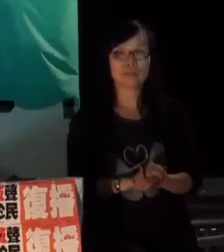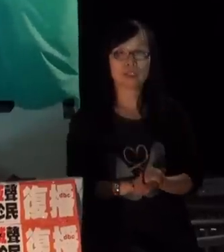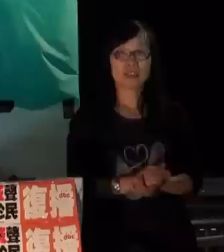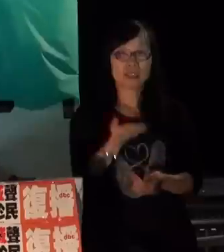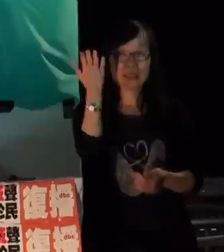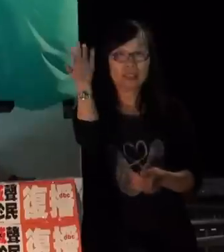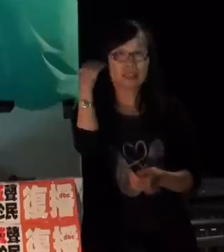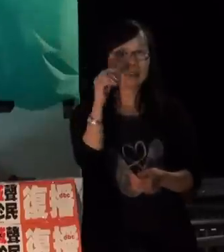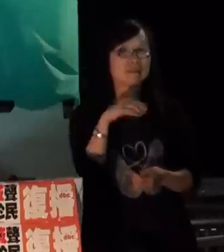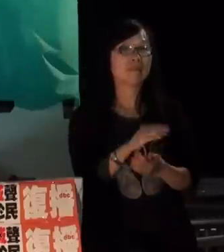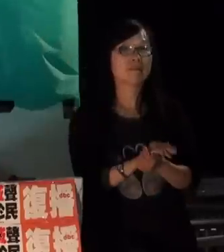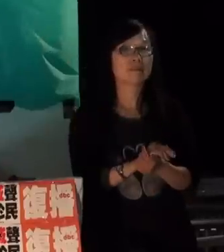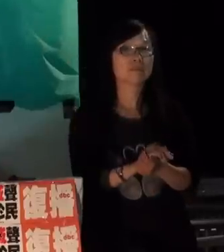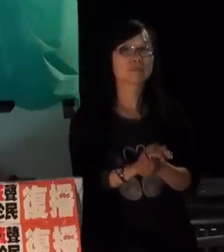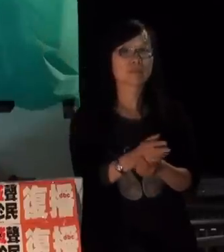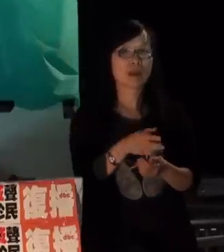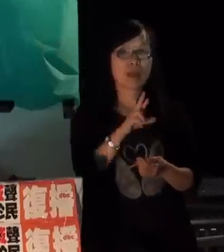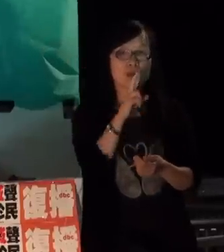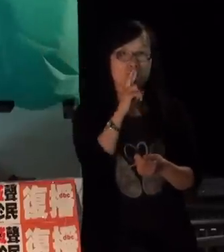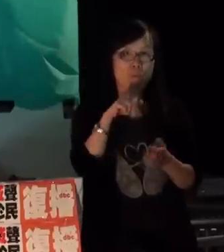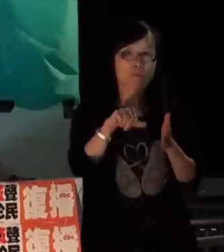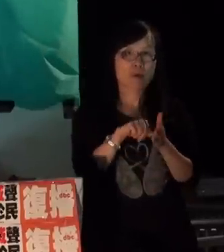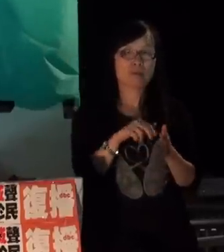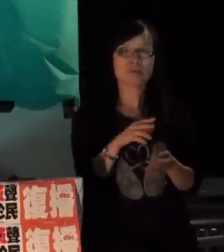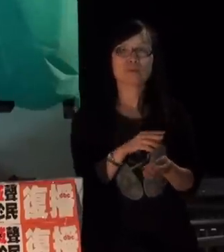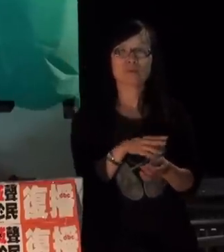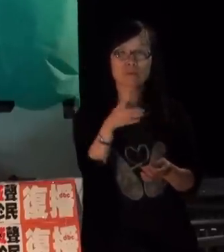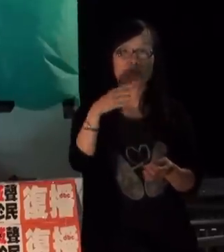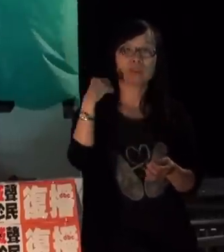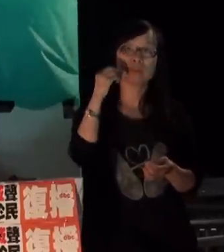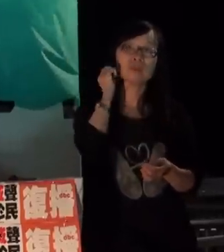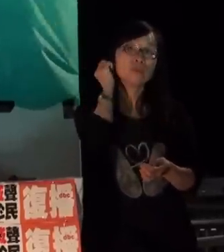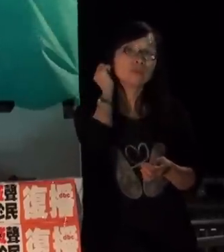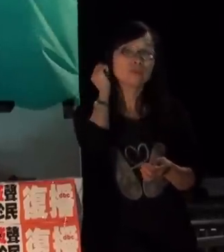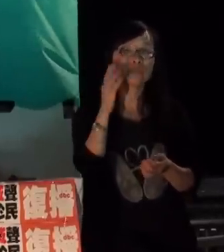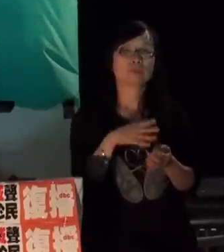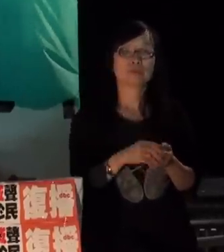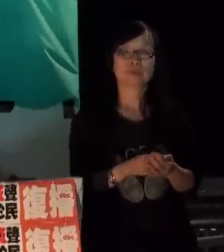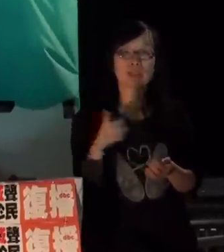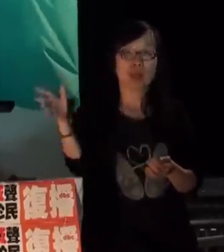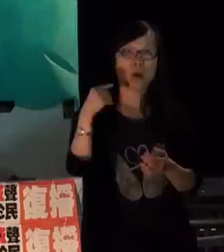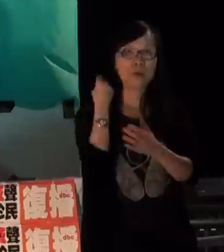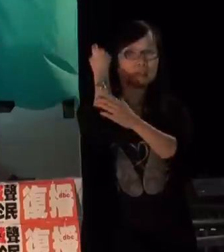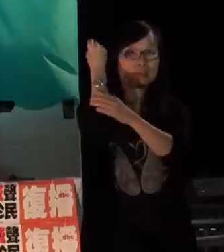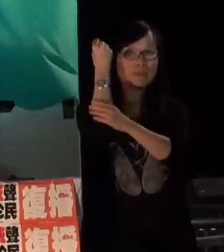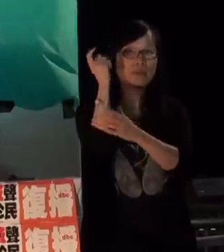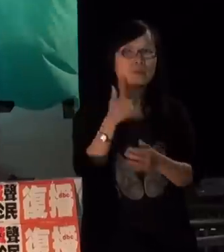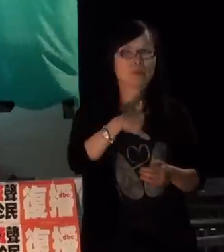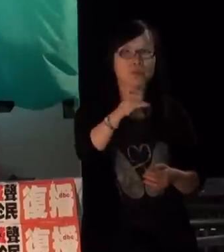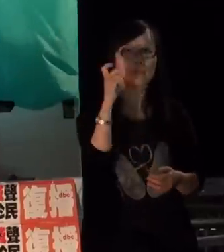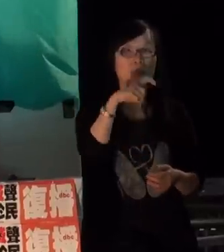方安生嗰陣時嘅報政司好高調介入喎，嗰時叫天 安門政策。我點解知咧？因為我都係去示威咧，就去九龍灣嗰、那